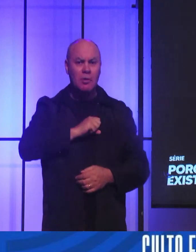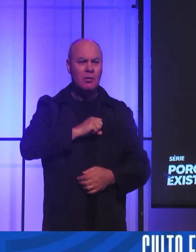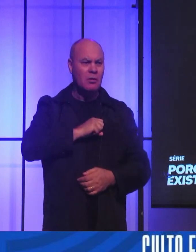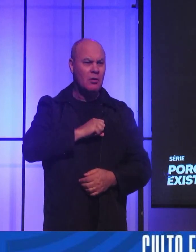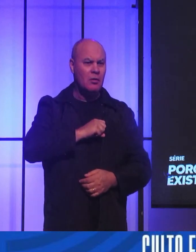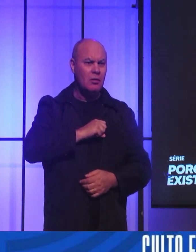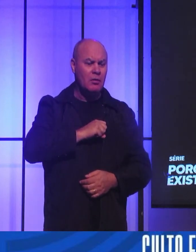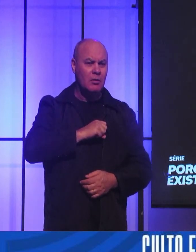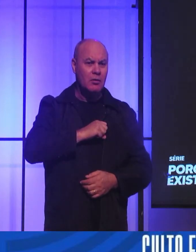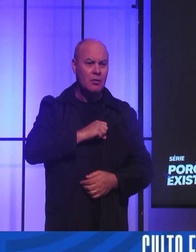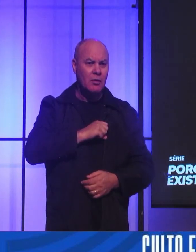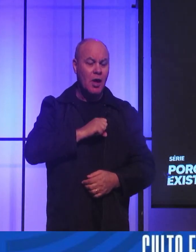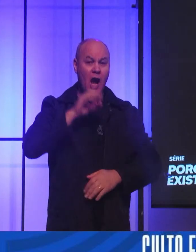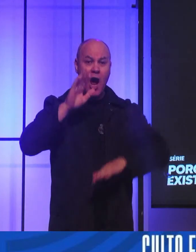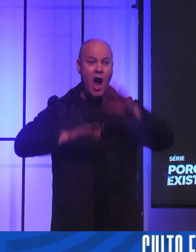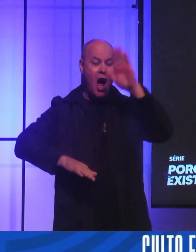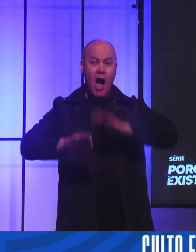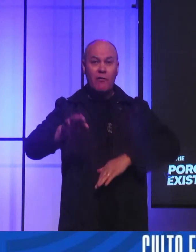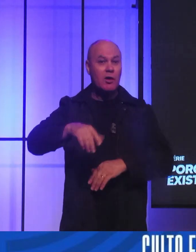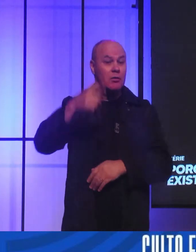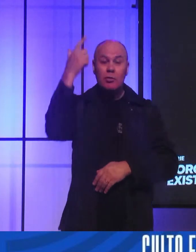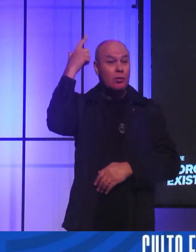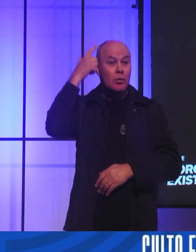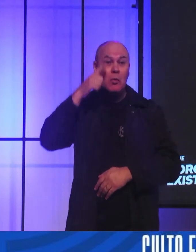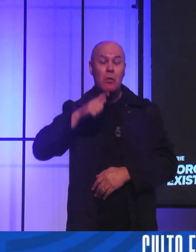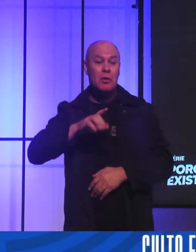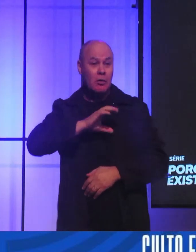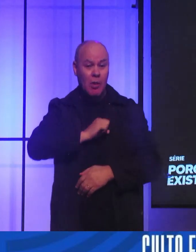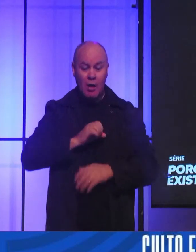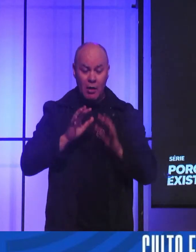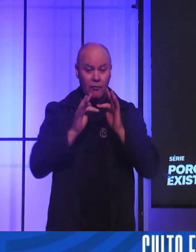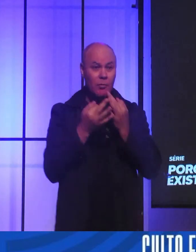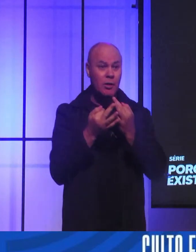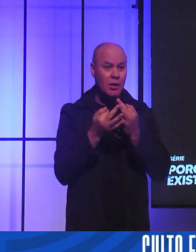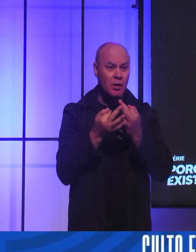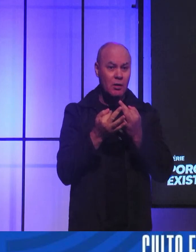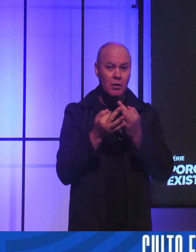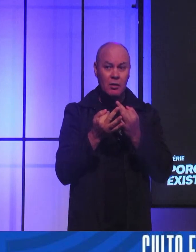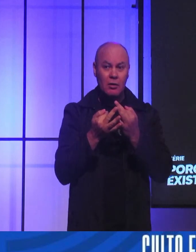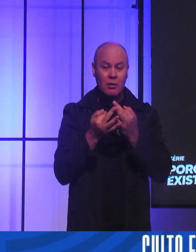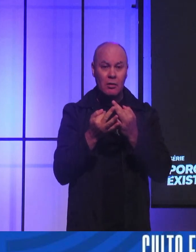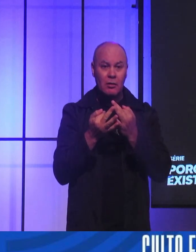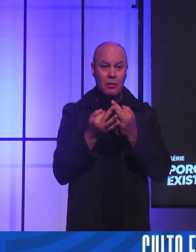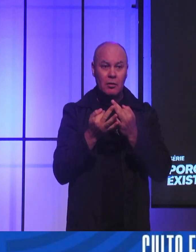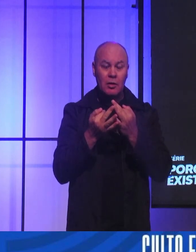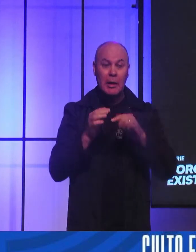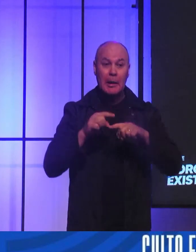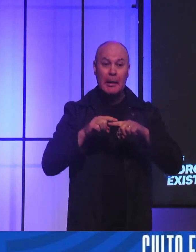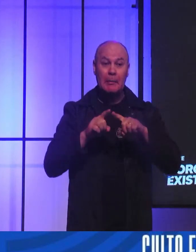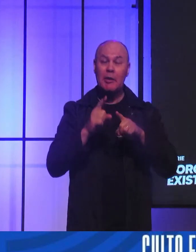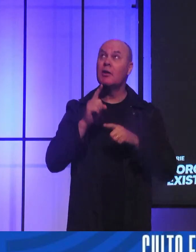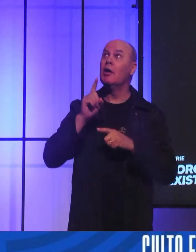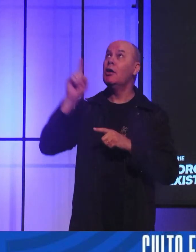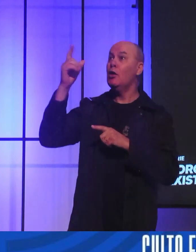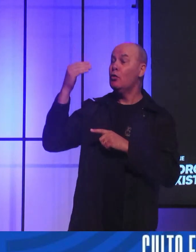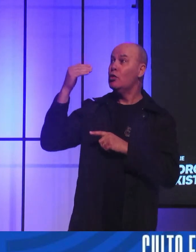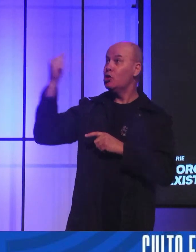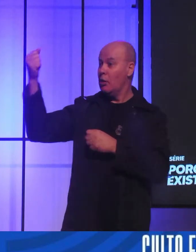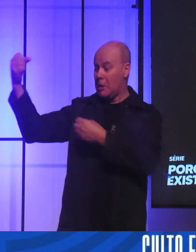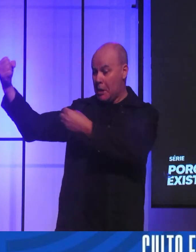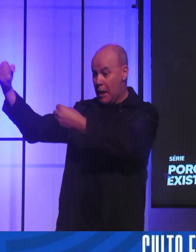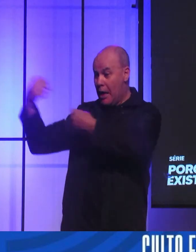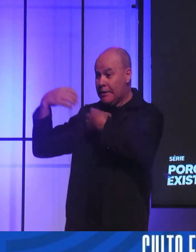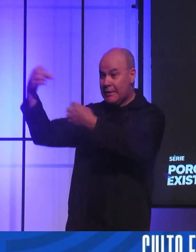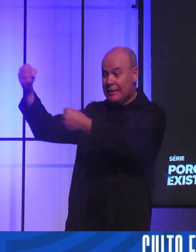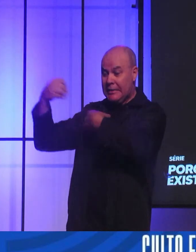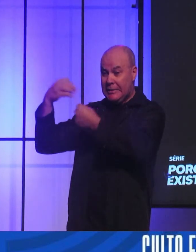estranhos. Mas Deus nos chama para amarmos uns aos outros, nos importarmos não apenas com os nossos interesses, mas com o interesse